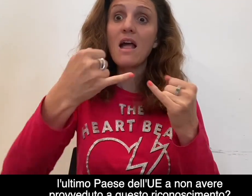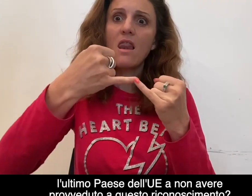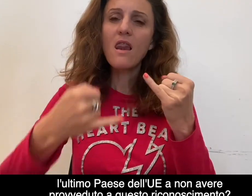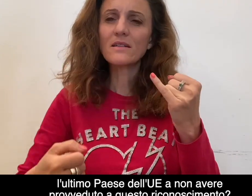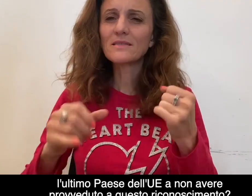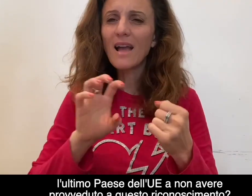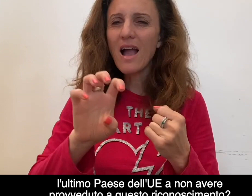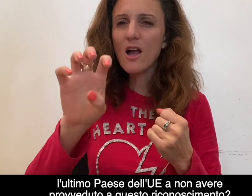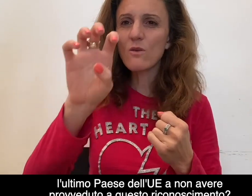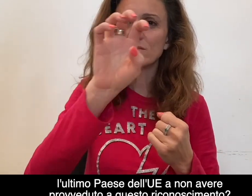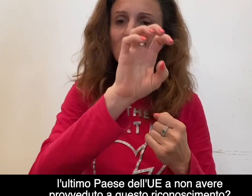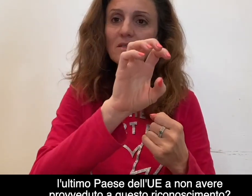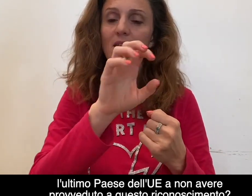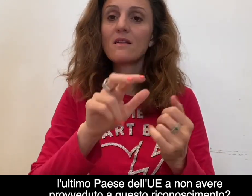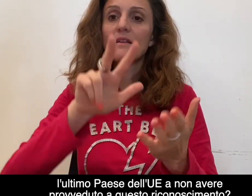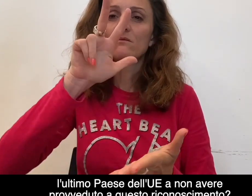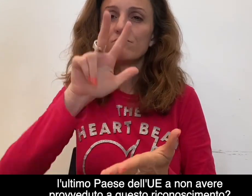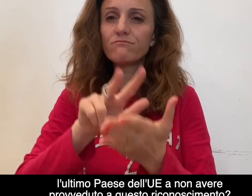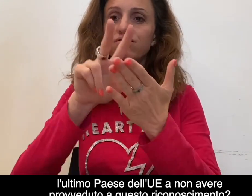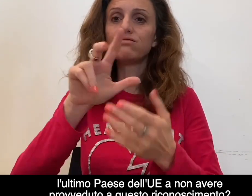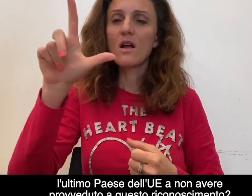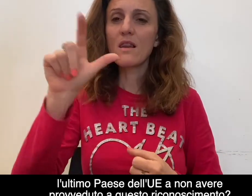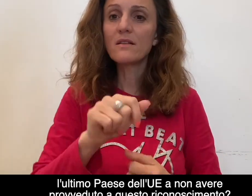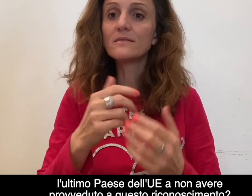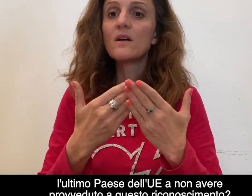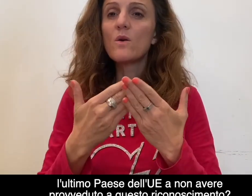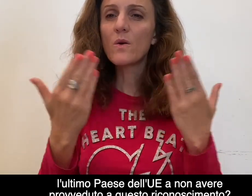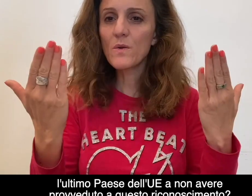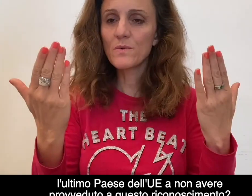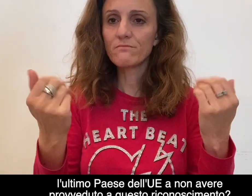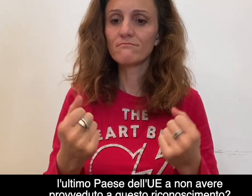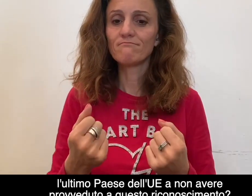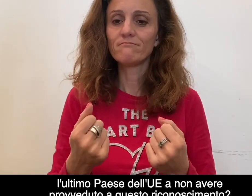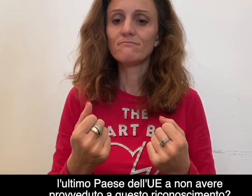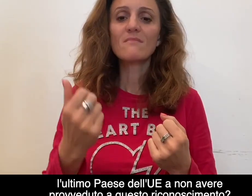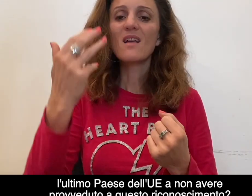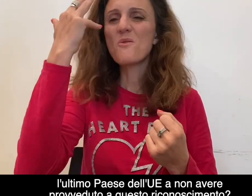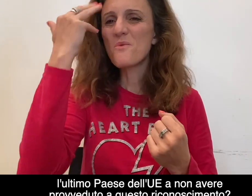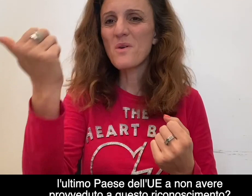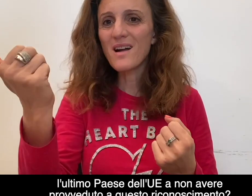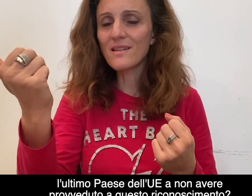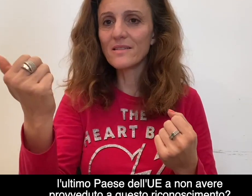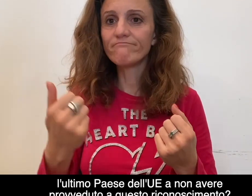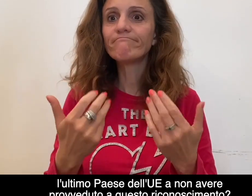paese dell'unione europea a non aver provveduto ancora a questo riconoscimento